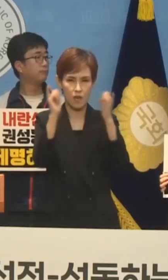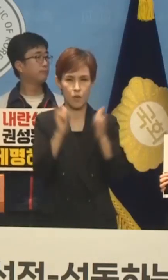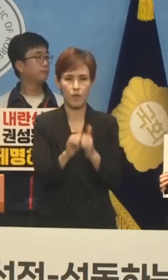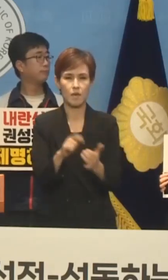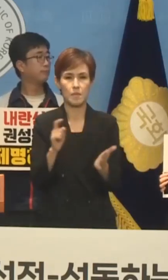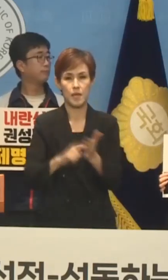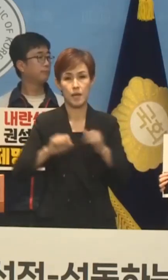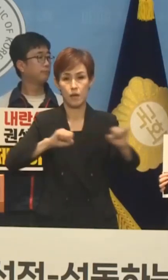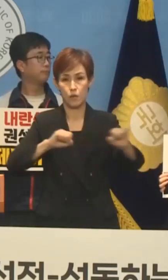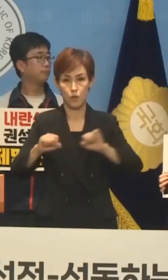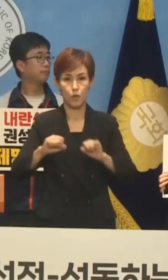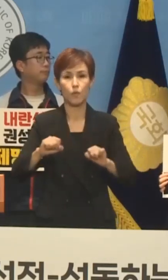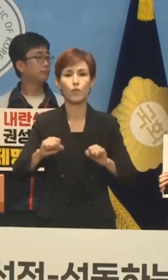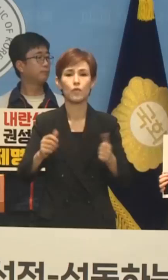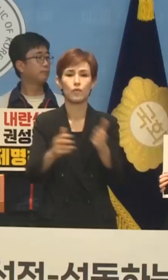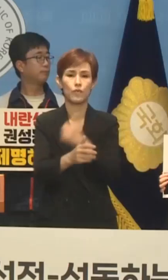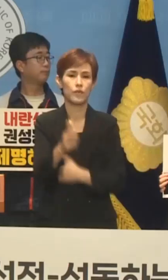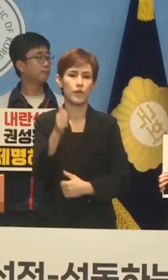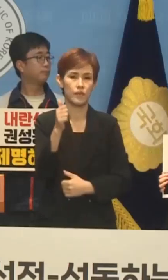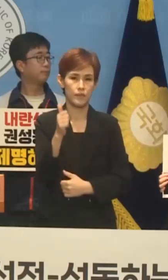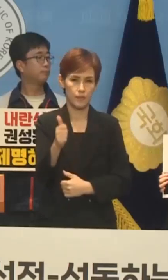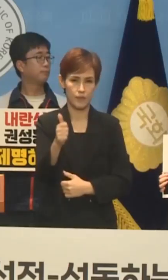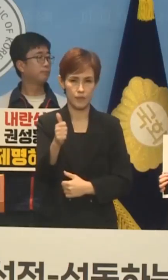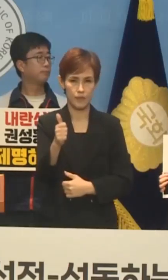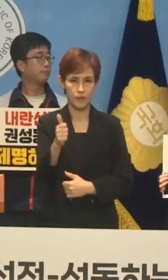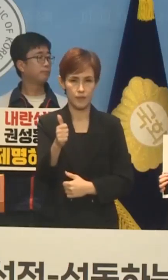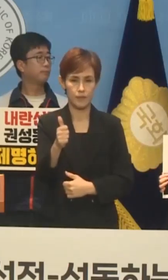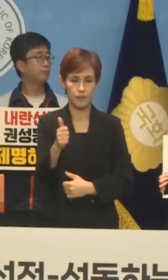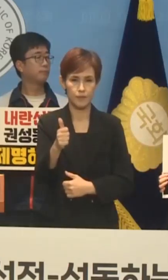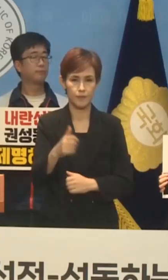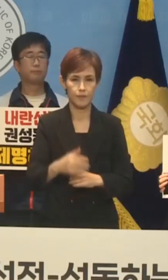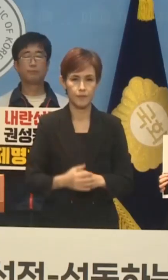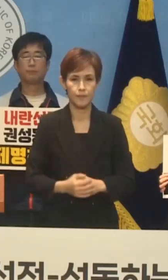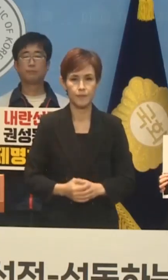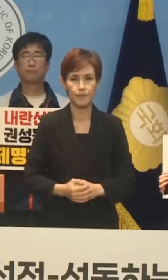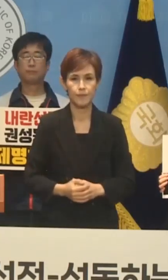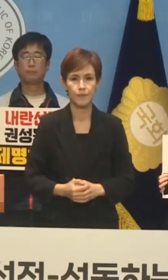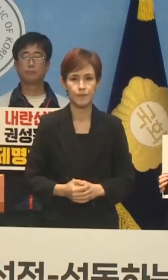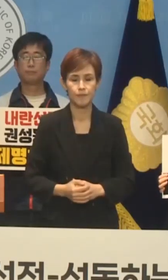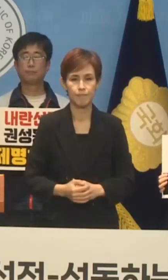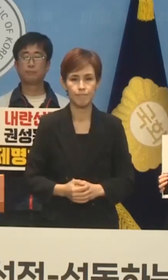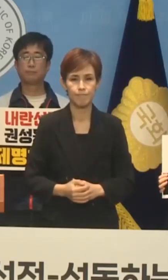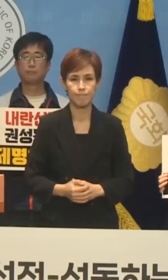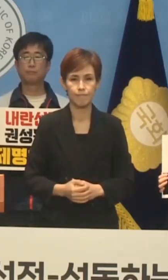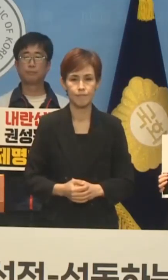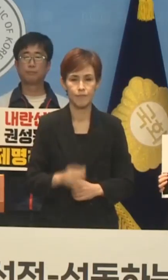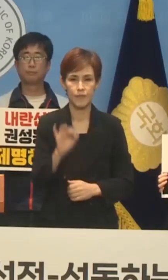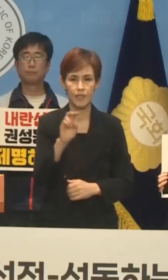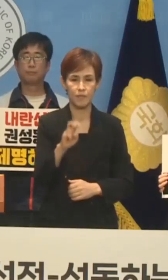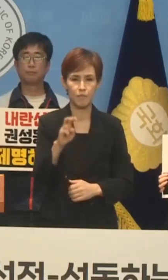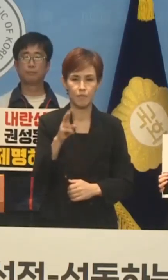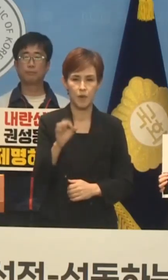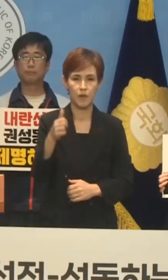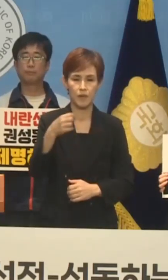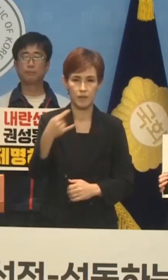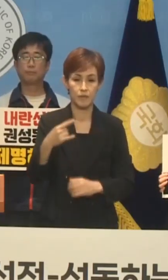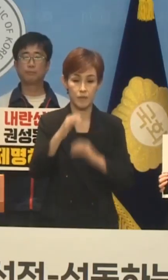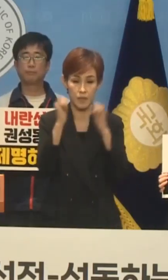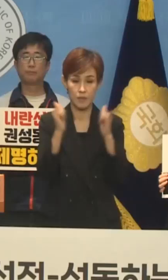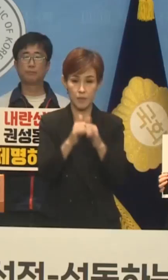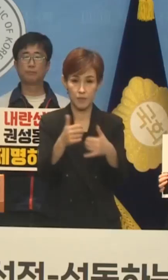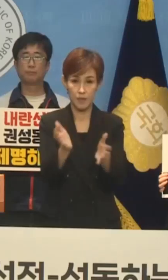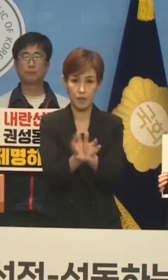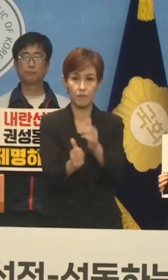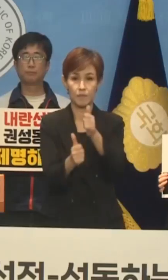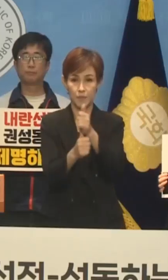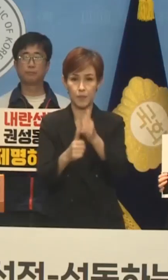비상행동 공동운영위원장이신 시민사회연대회의 운영위원장님, 임명희 사회민주당 부대표님,